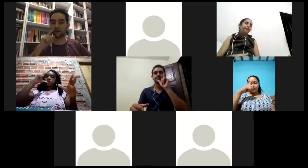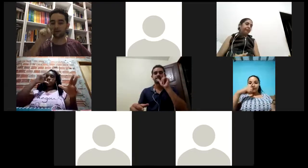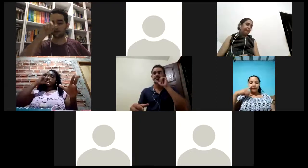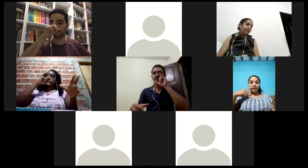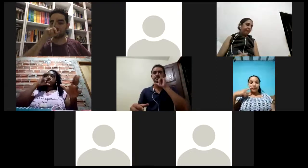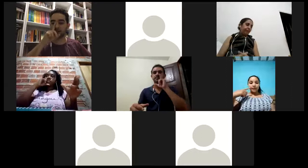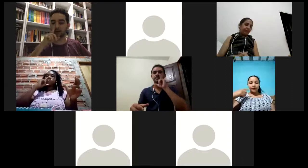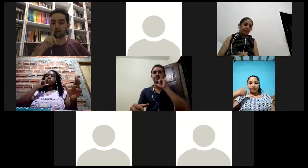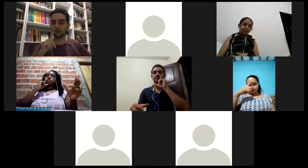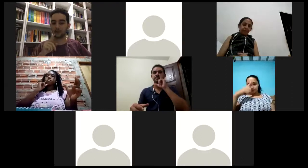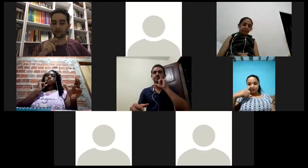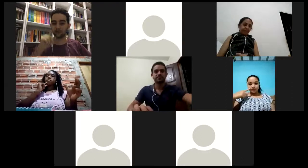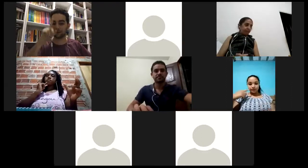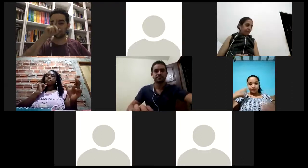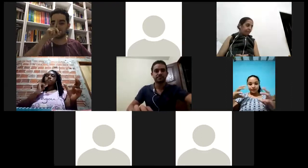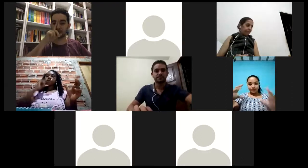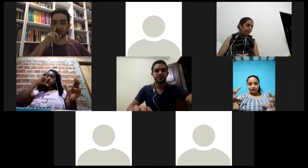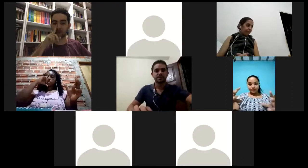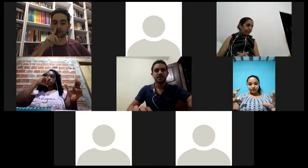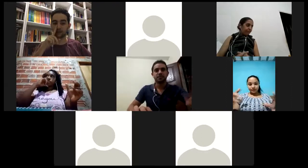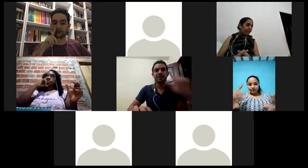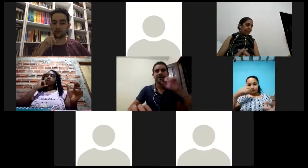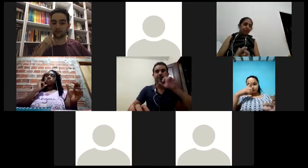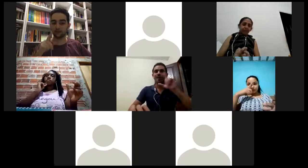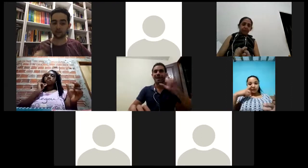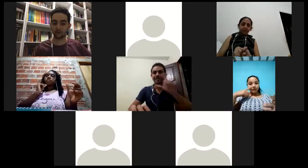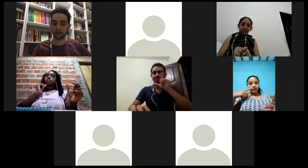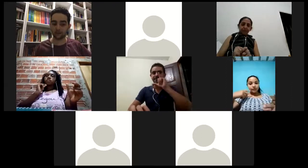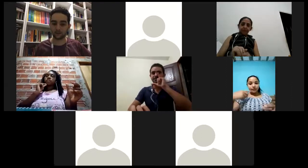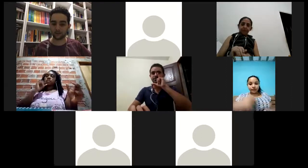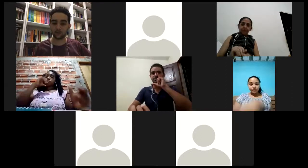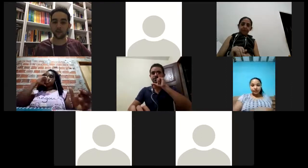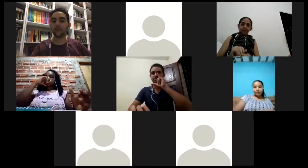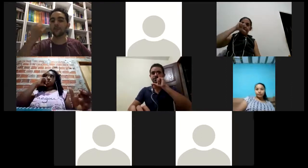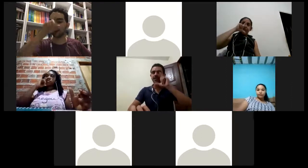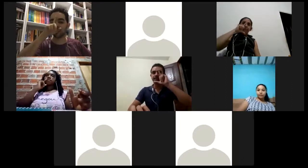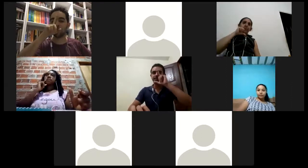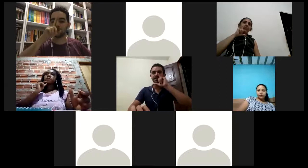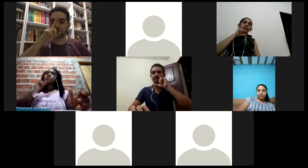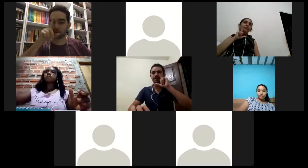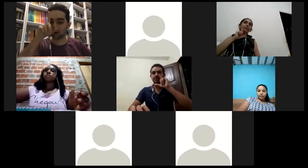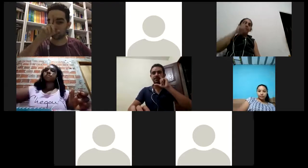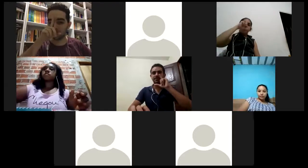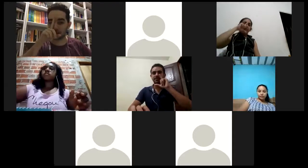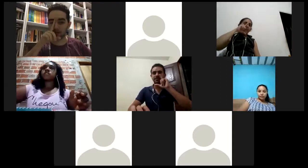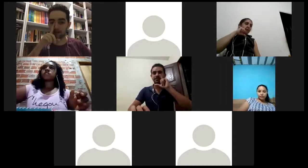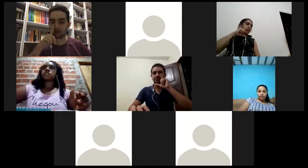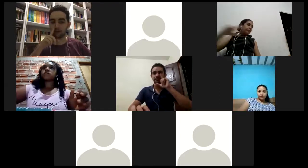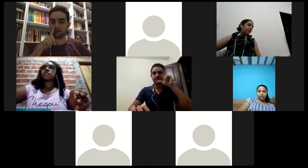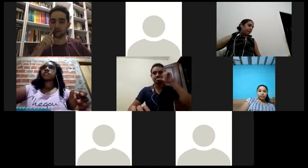Amarelo. Passa no nariz. O amarelo é um L passando do lado do nariz, né? Isso, aqui,